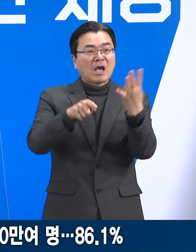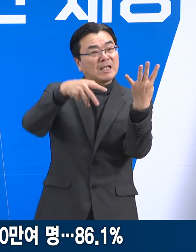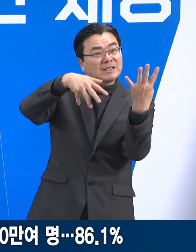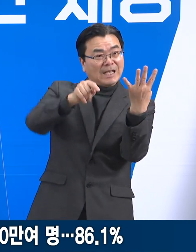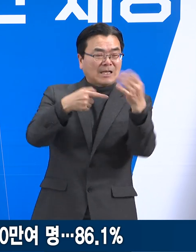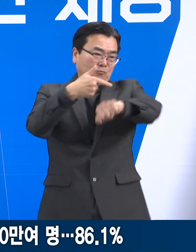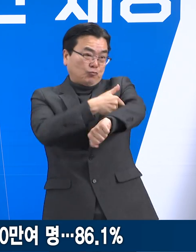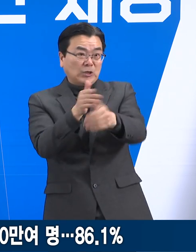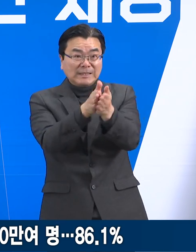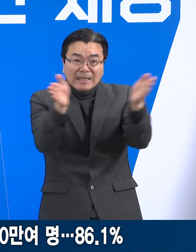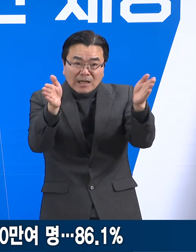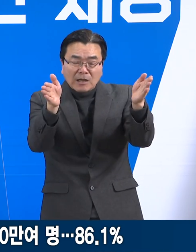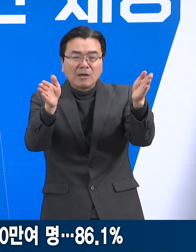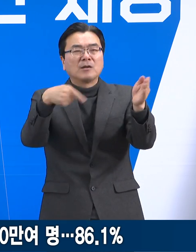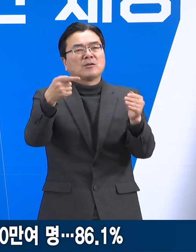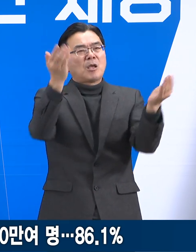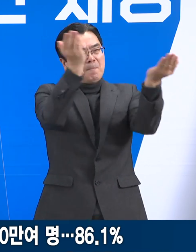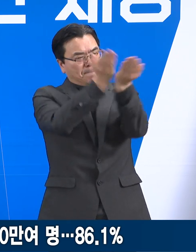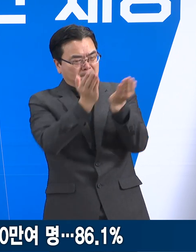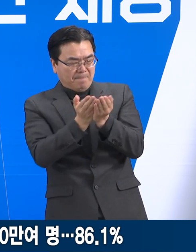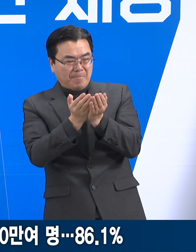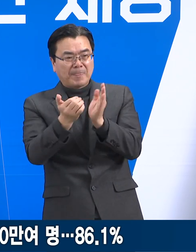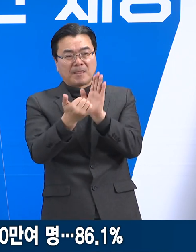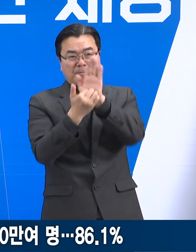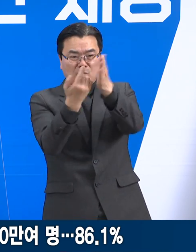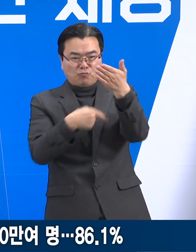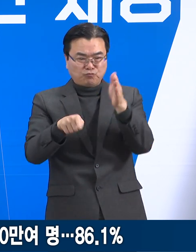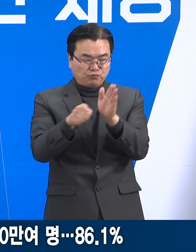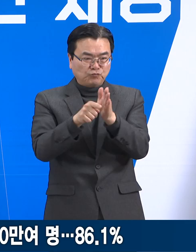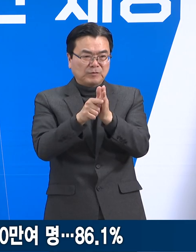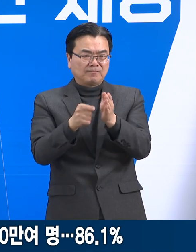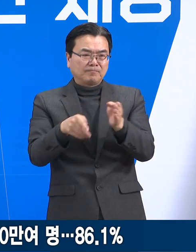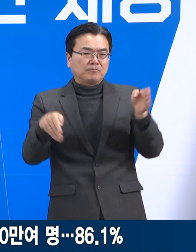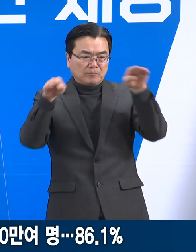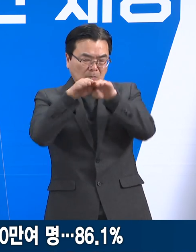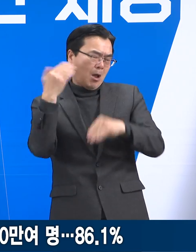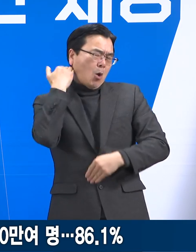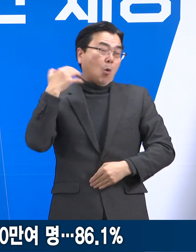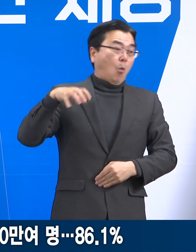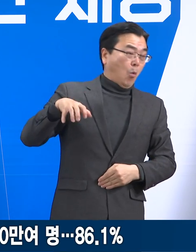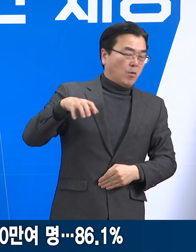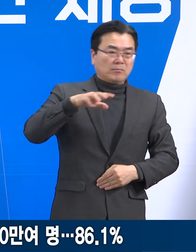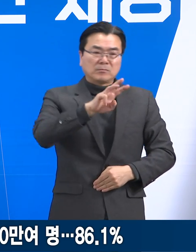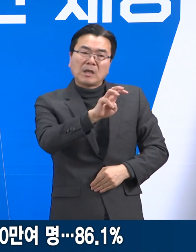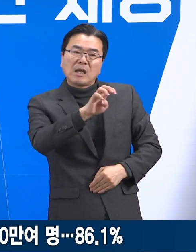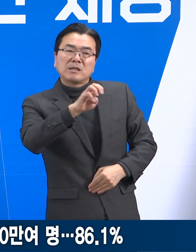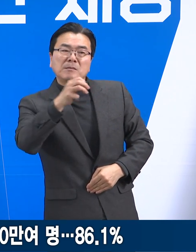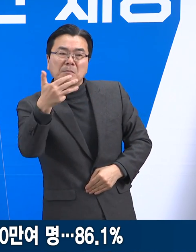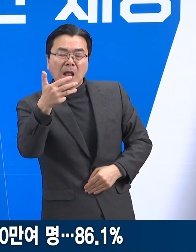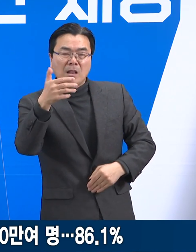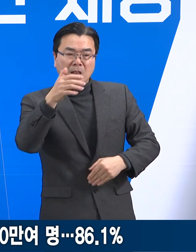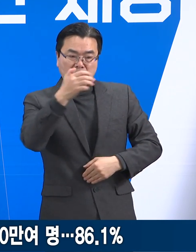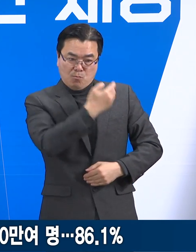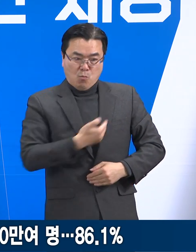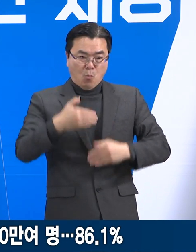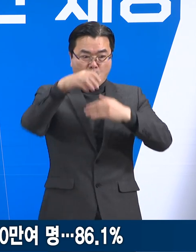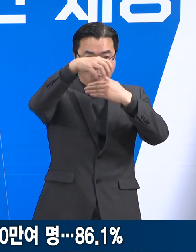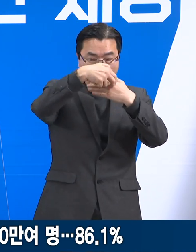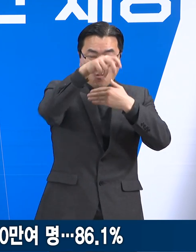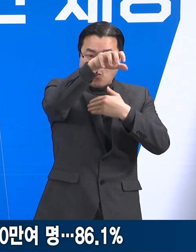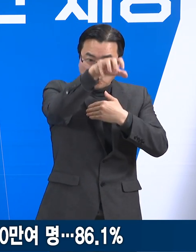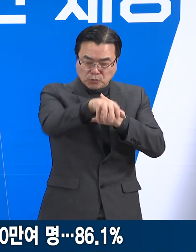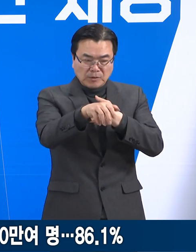그리고 그에 맞추어서 경기도는 예방접종 사각지대 해소를 위해 48개 보건소에 별도로 방문접종팀을